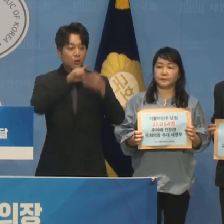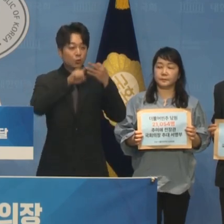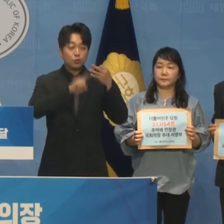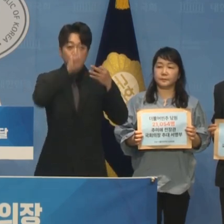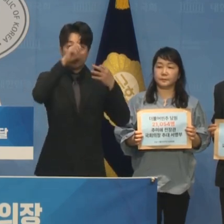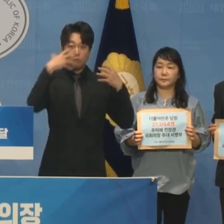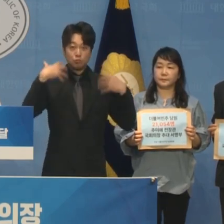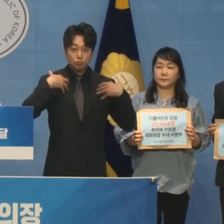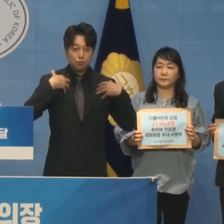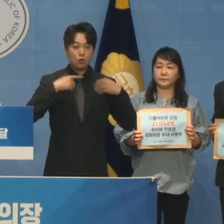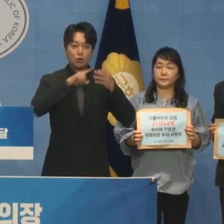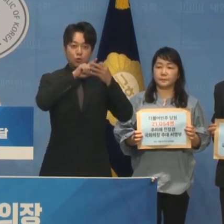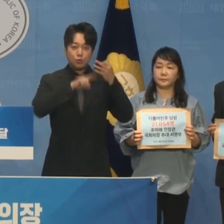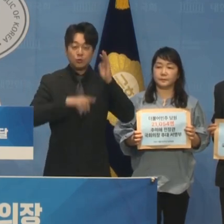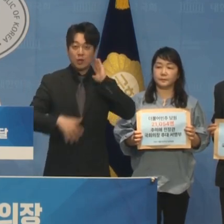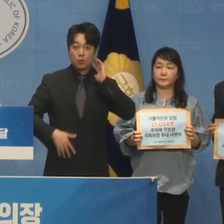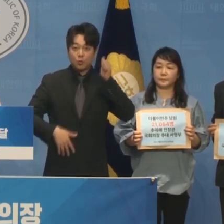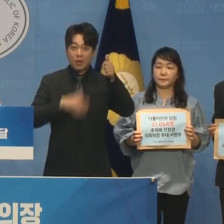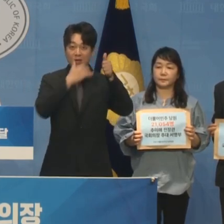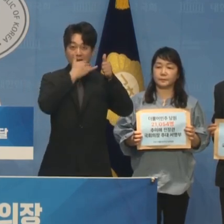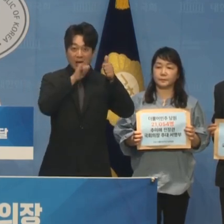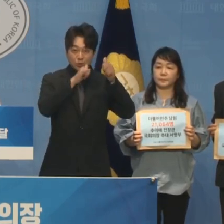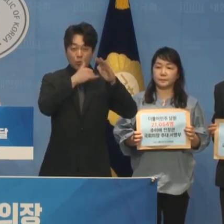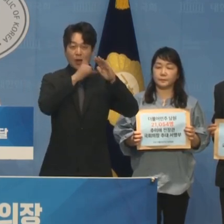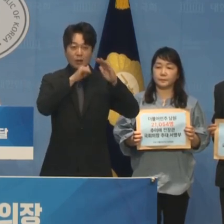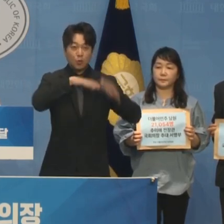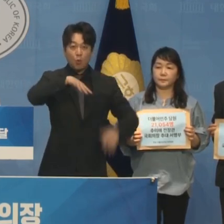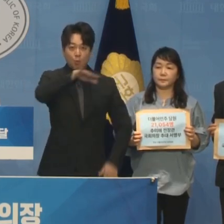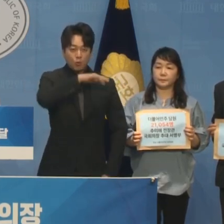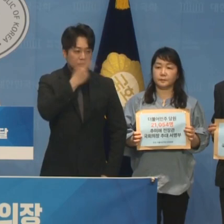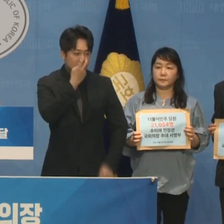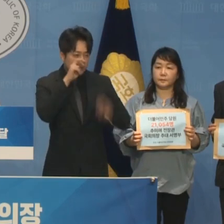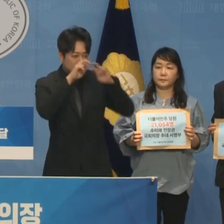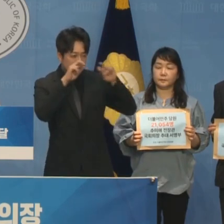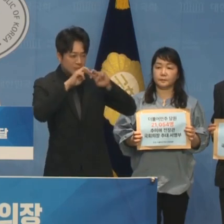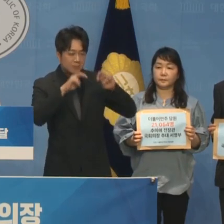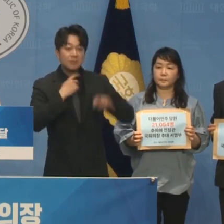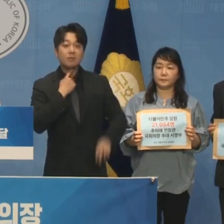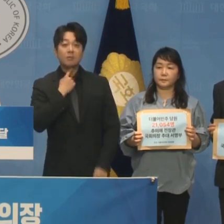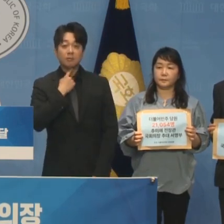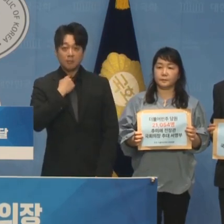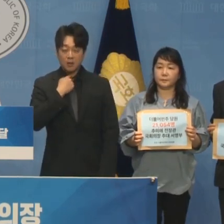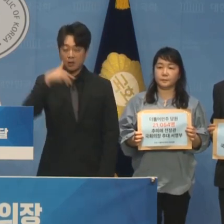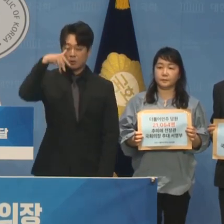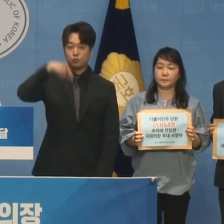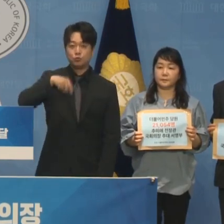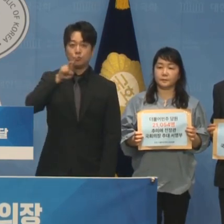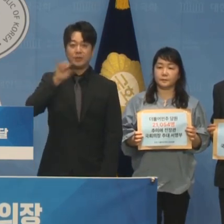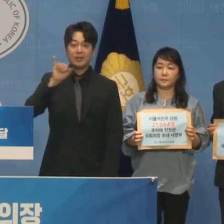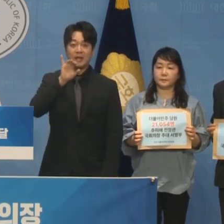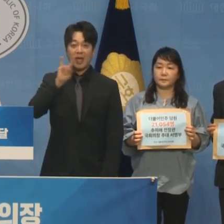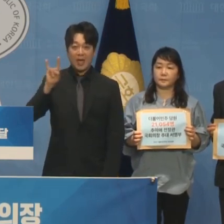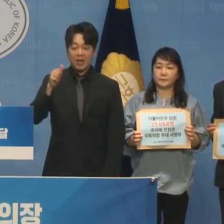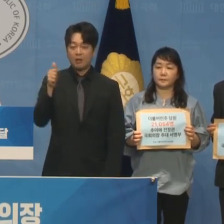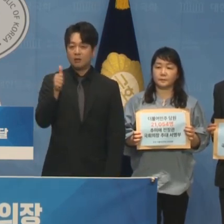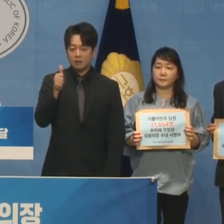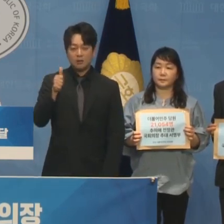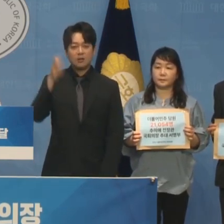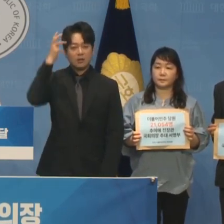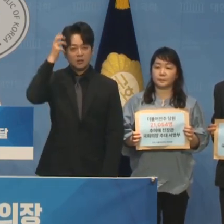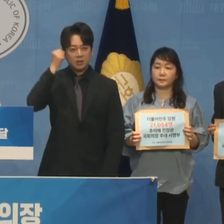비리 의혹을 끝까지 밝혀 징했던 추미 법무부 장관을 우리는 떠올립니다 지난